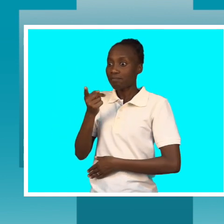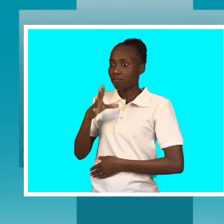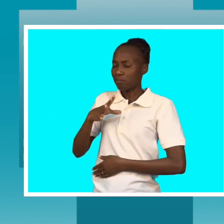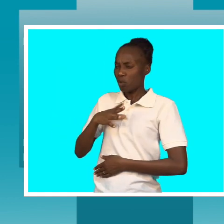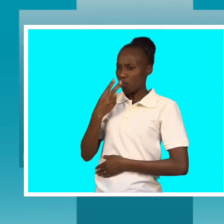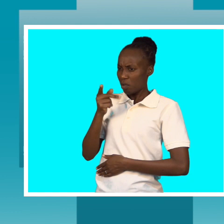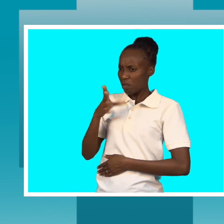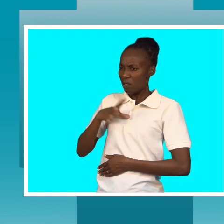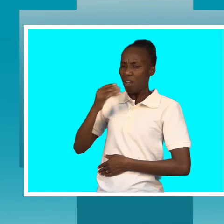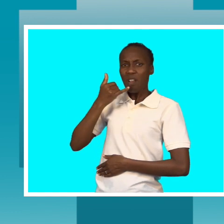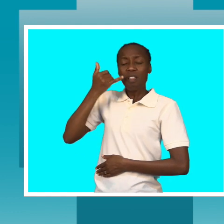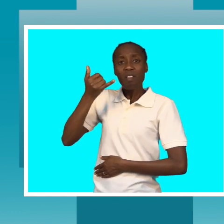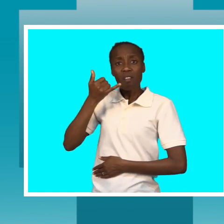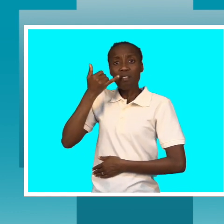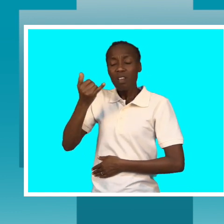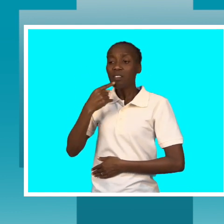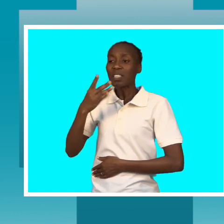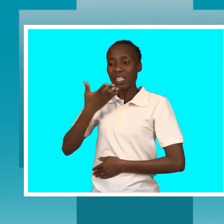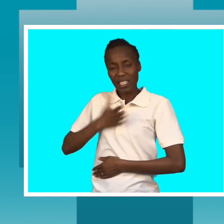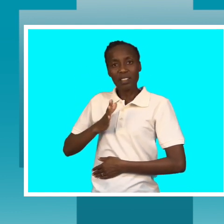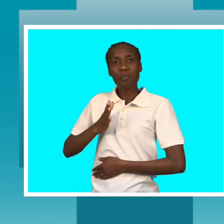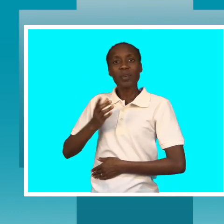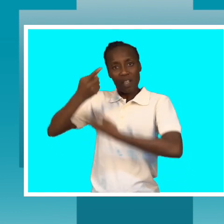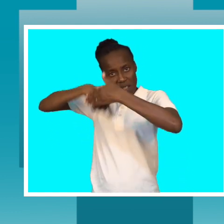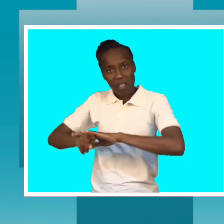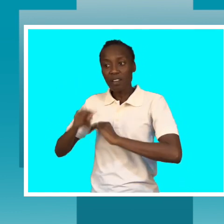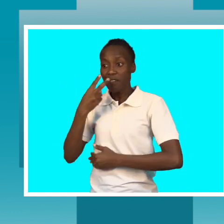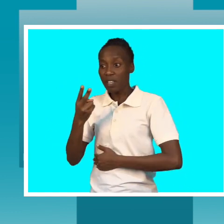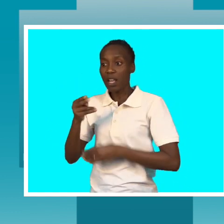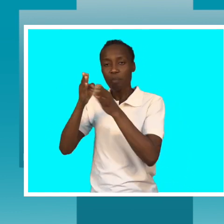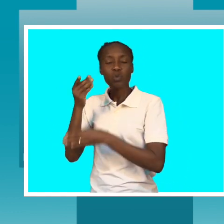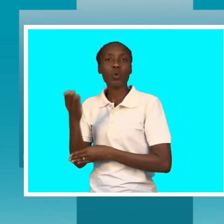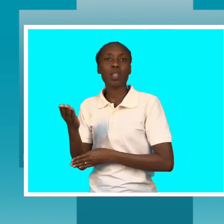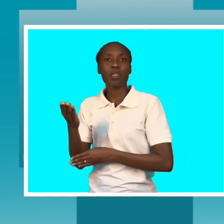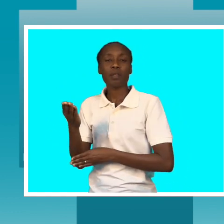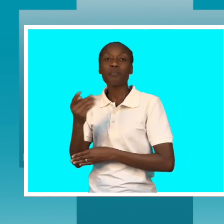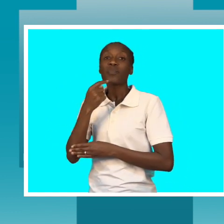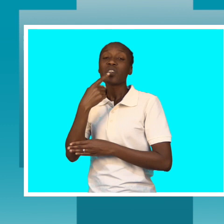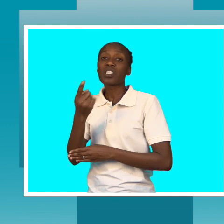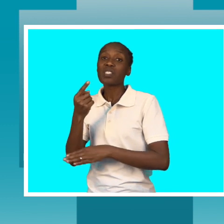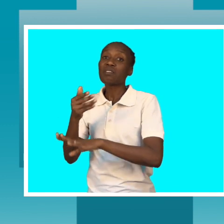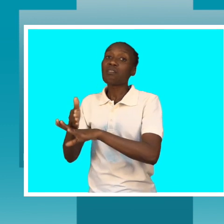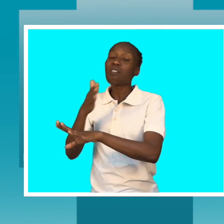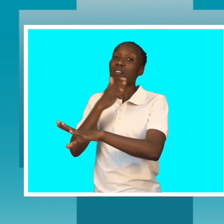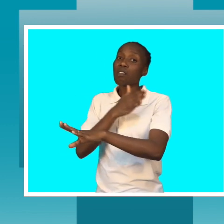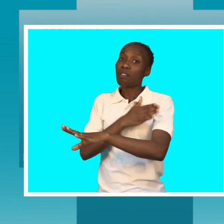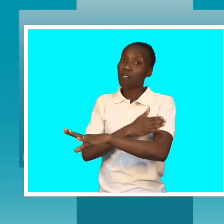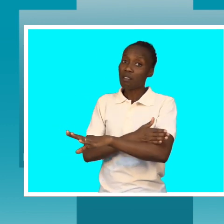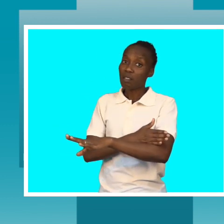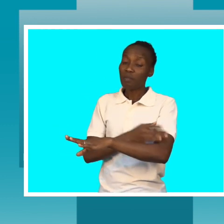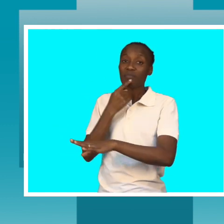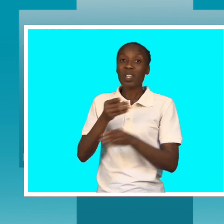nesse dia. Porque disseram que uns de serventes iam deixar outro corpo aí, que ela